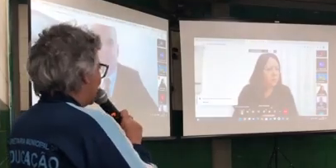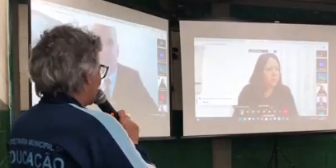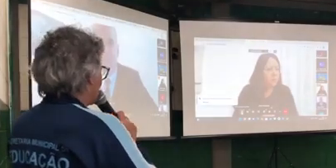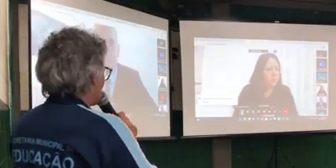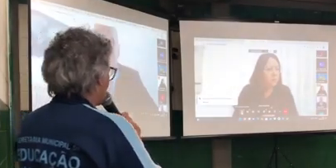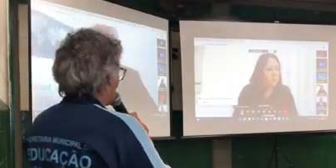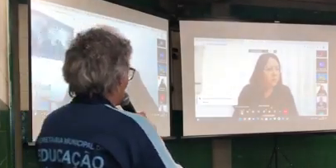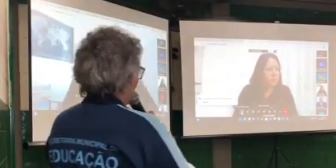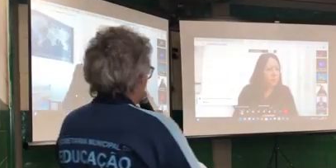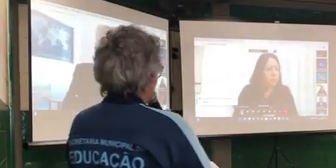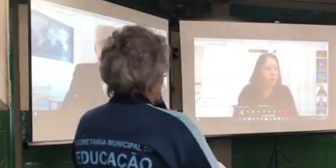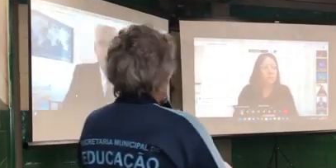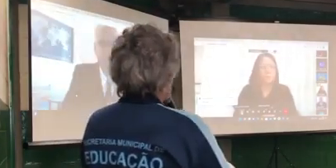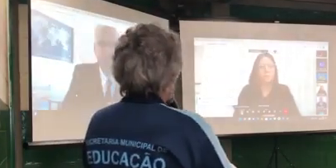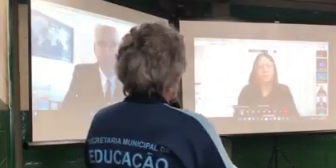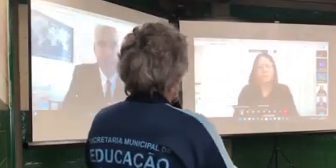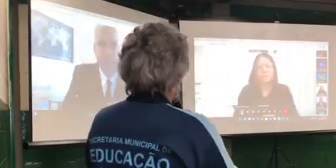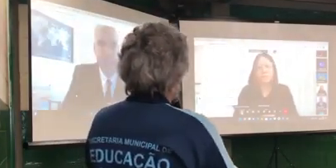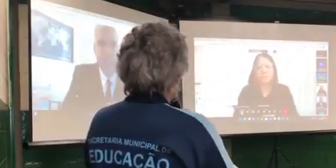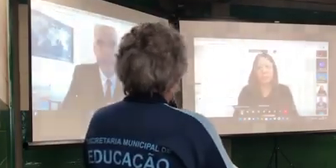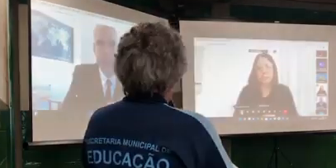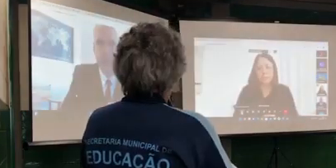Aline, está conseguindo me ouvir?